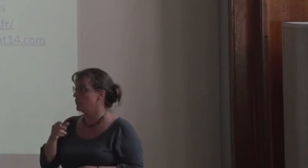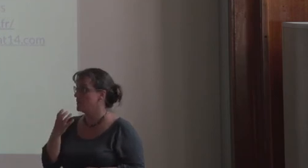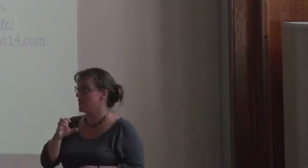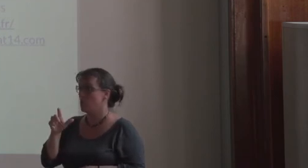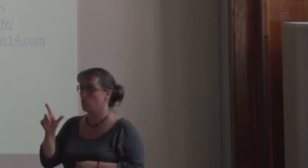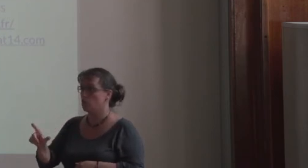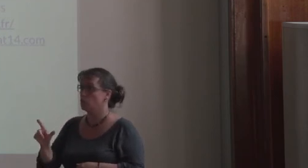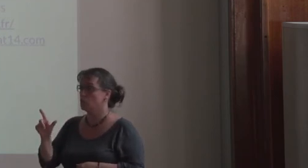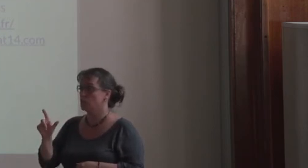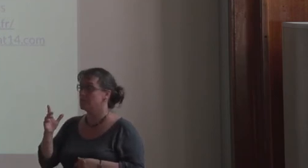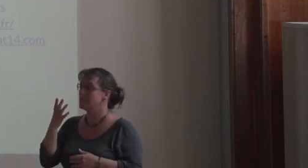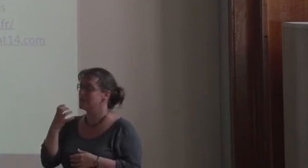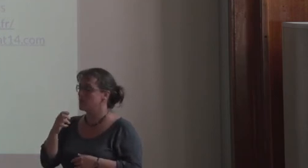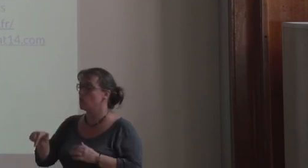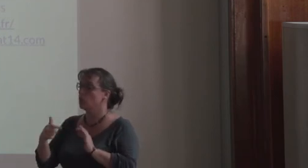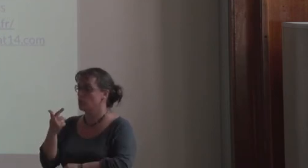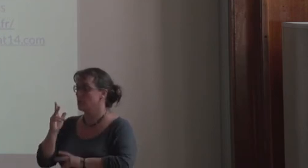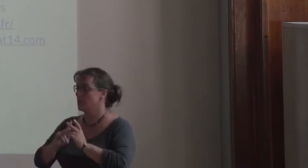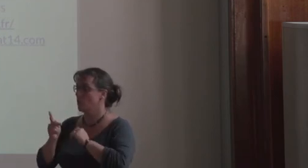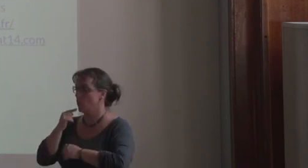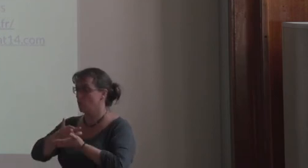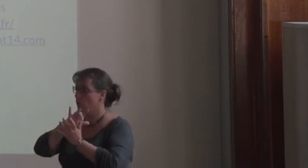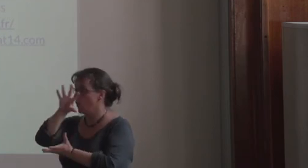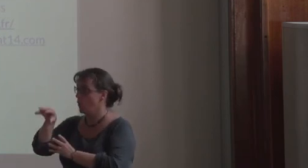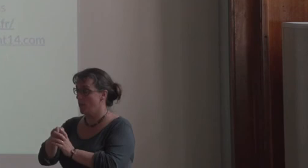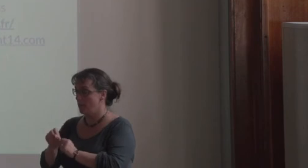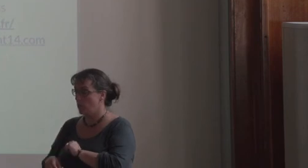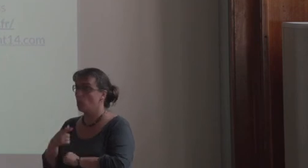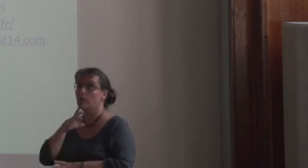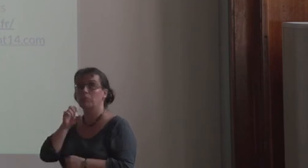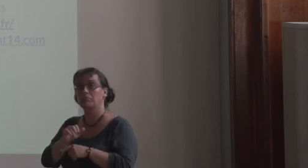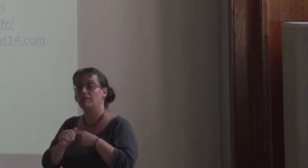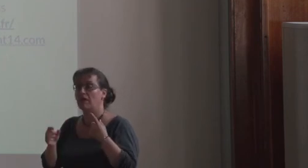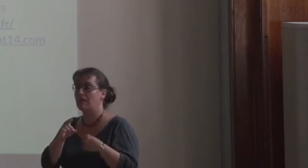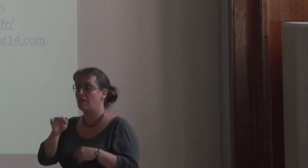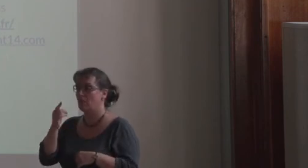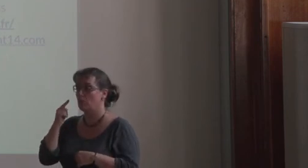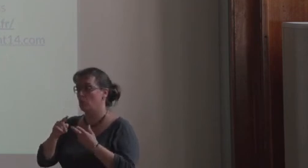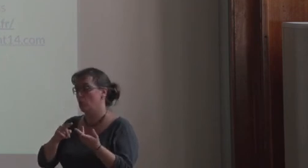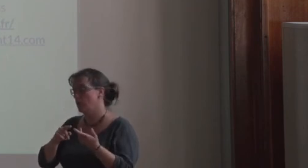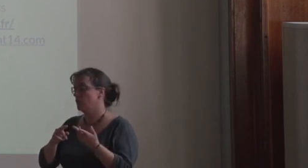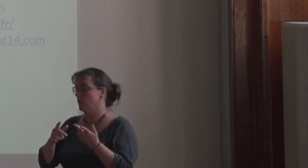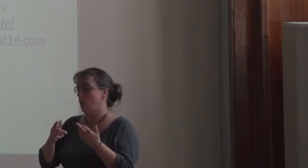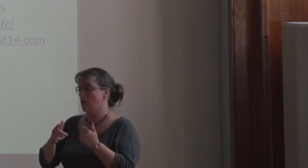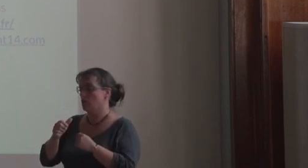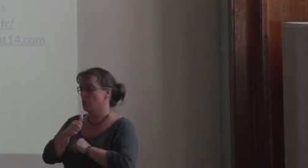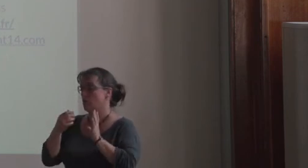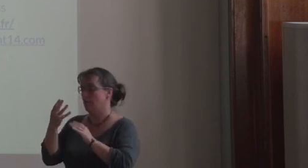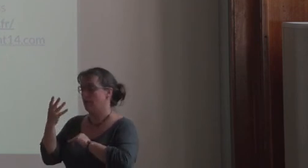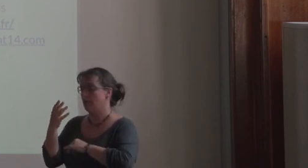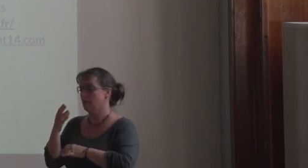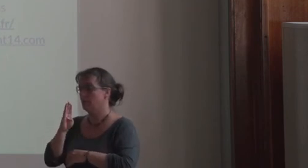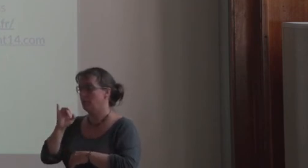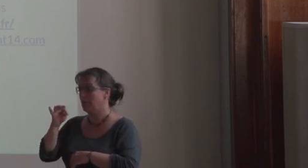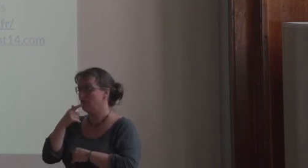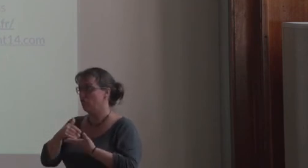rentrer. Moi, j'avais fait un DF sur la librairie standard sur un Linux, 64 bits, et j'étais à 20 mégas